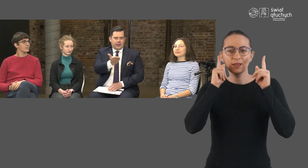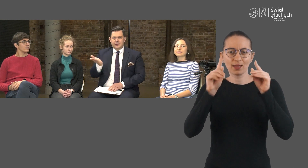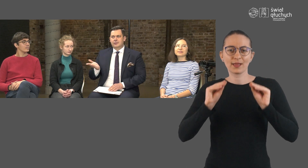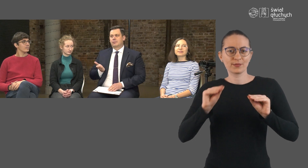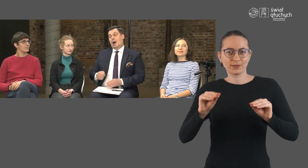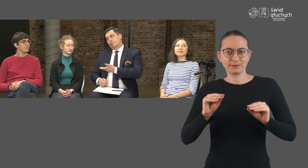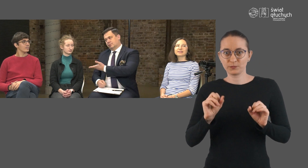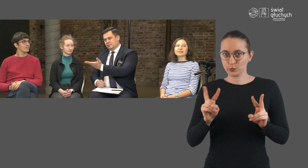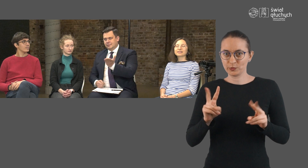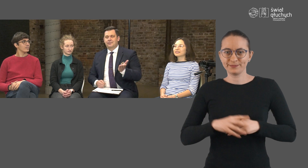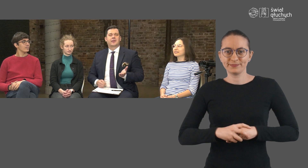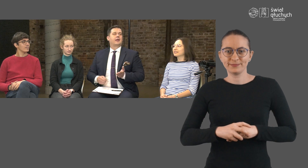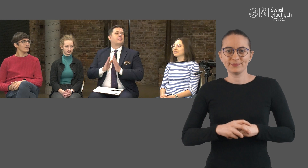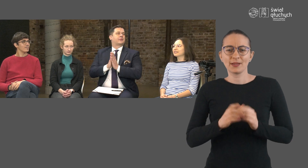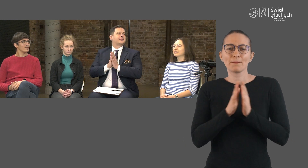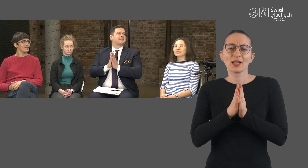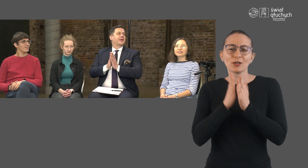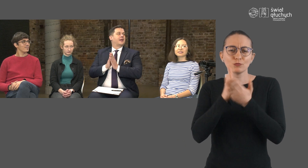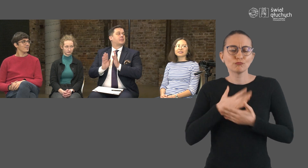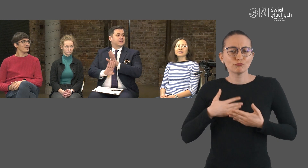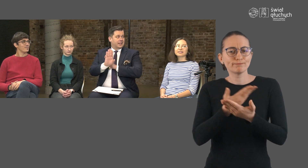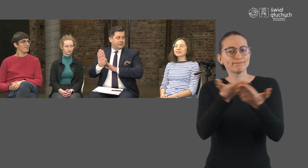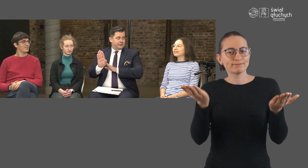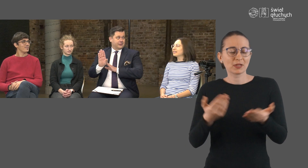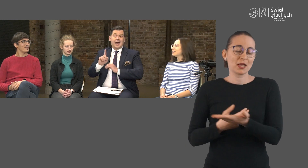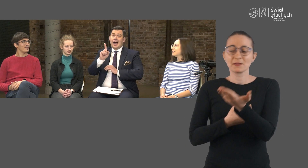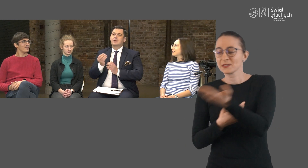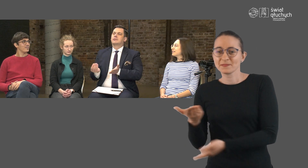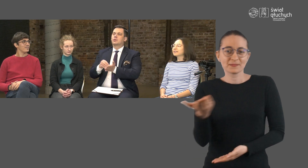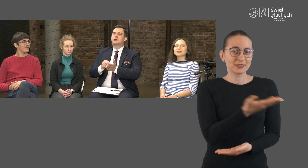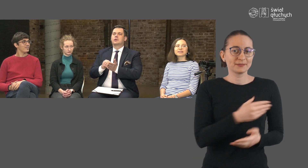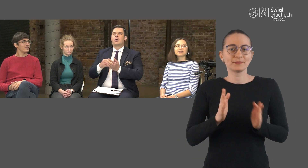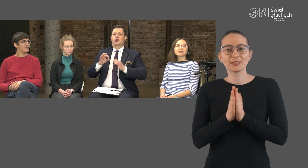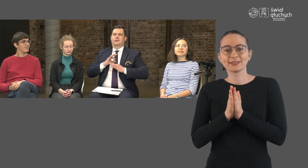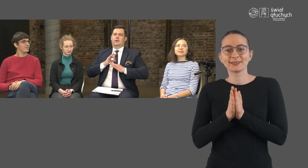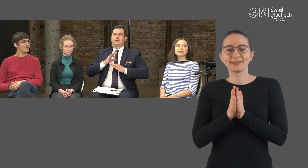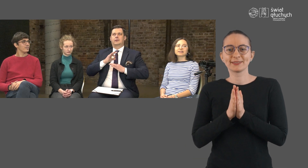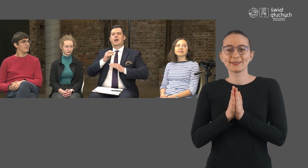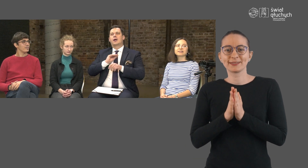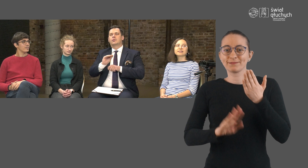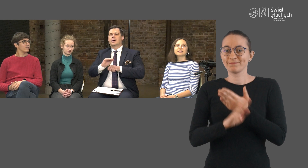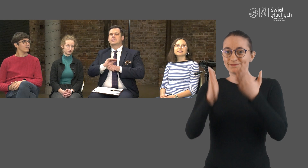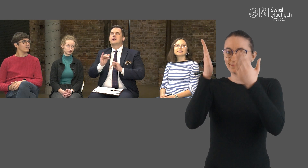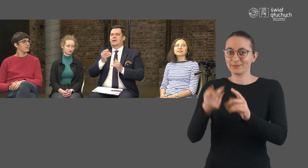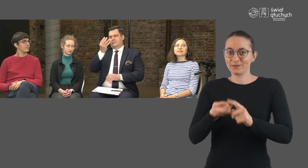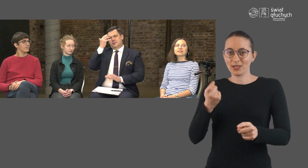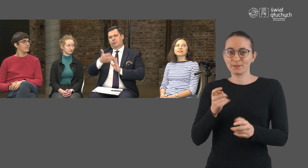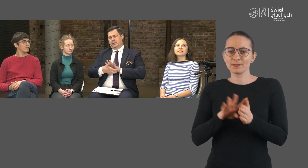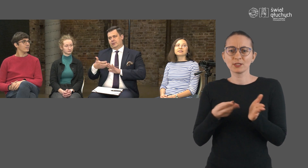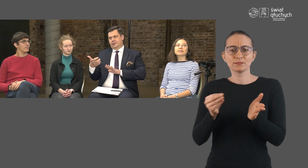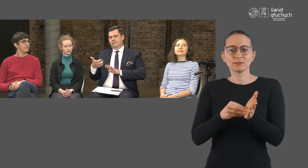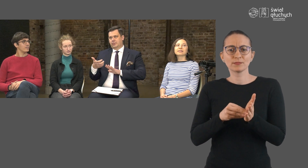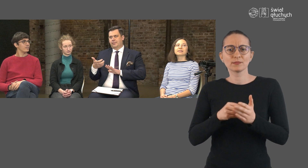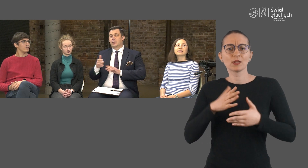Bardzo proszę po kolei, albo w tą stronę, albo w tą stronę. Proszę się przedstawić i też